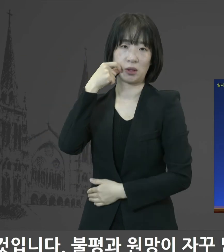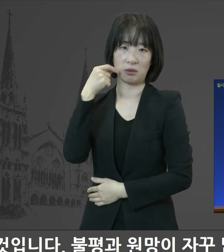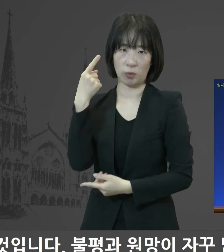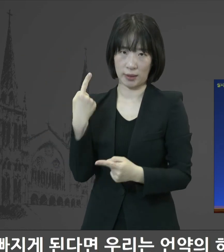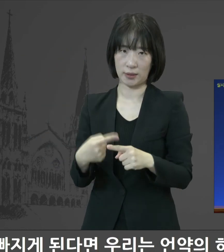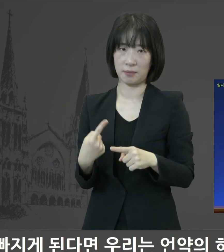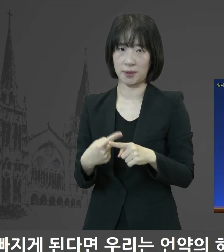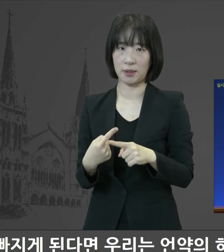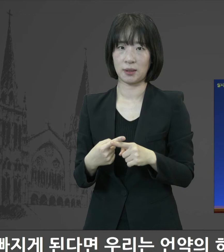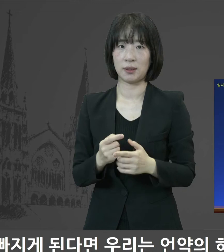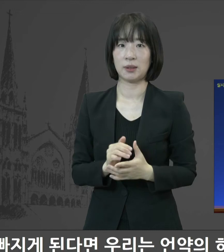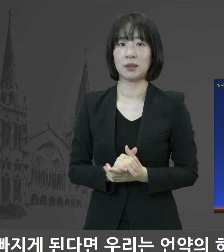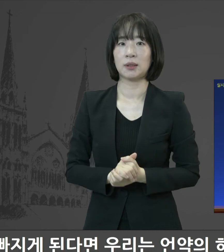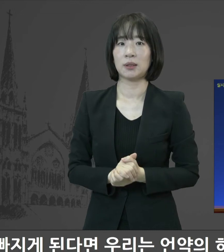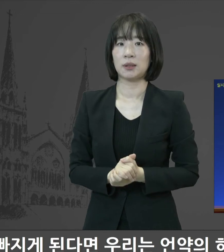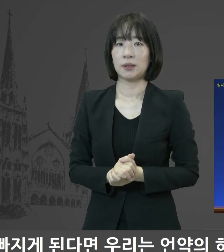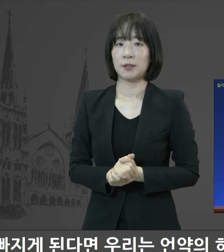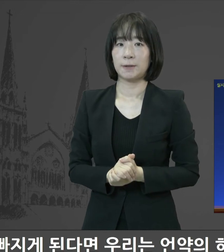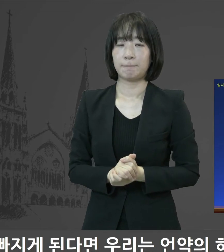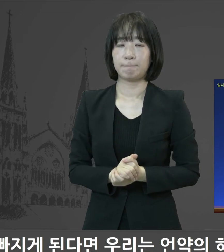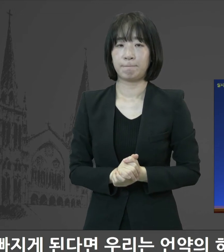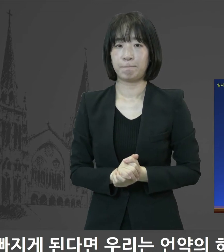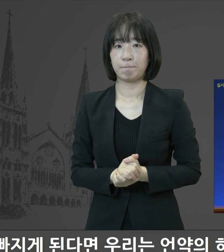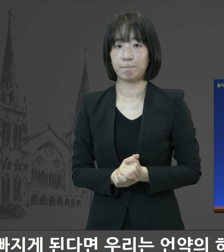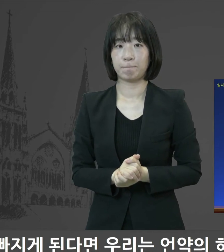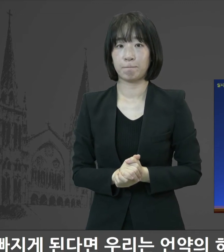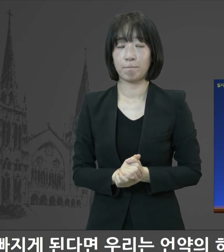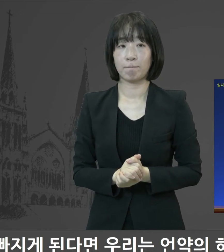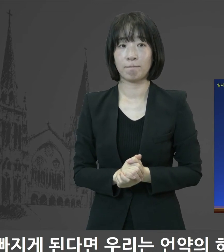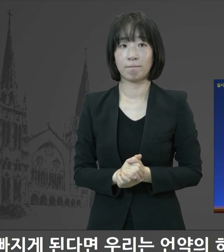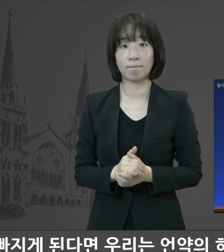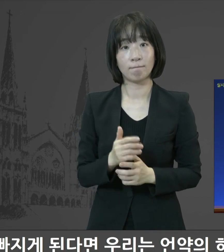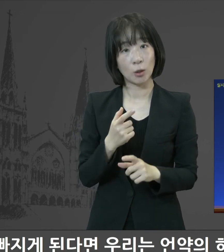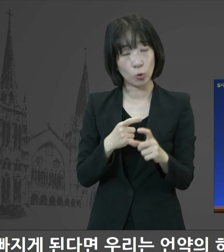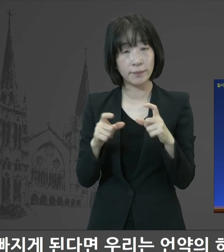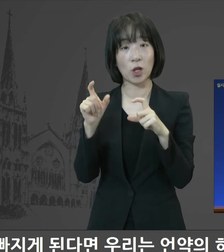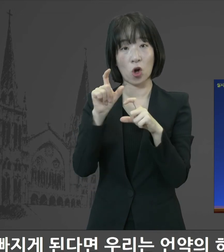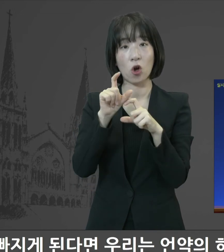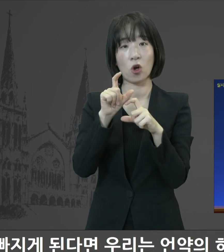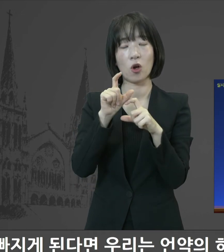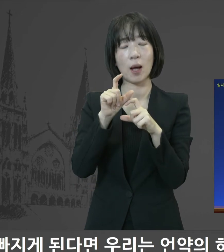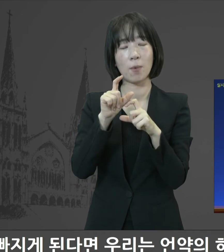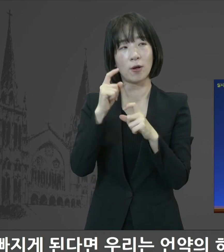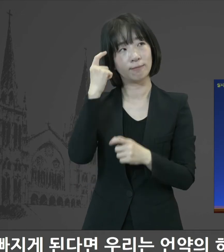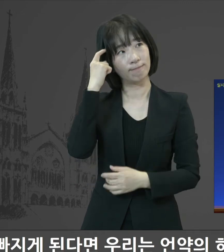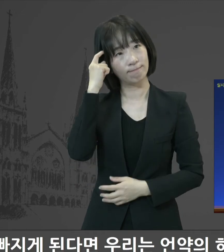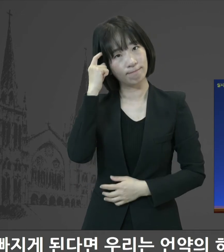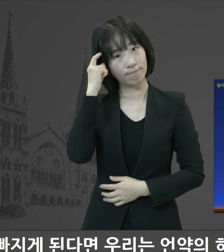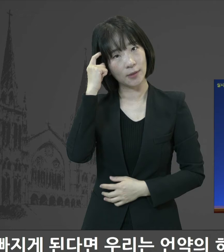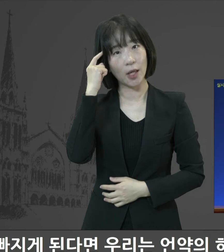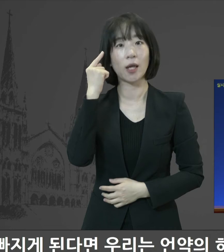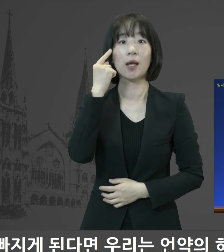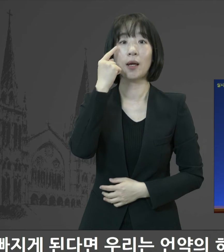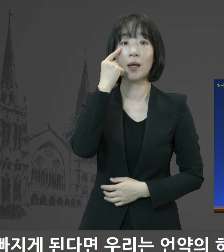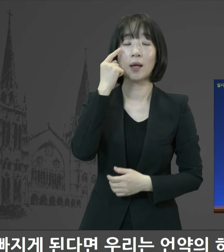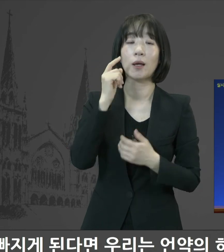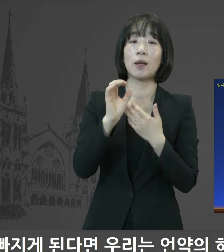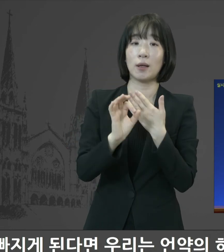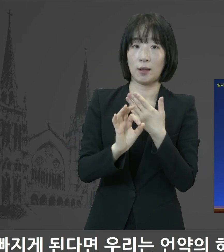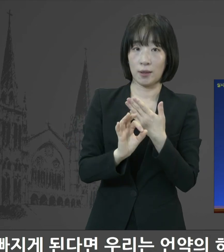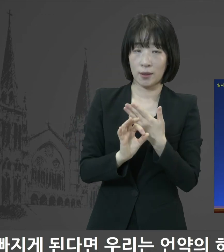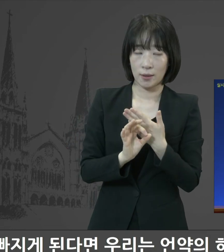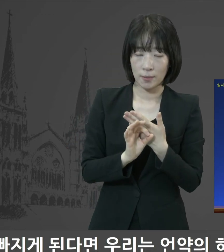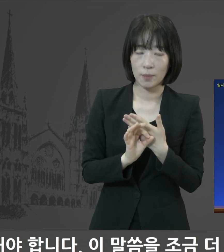됩니다. 이 말씀을 조금 더 우리가 우리의 그 신앙에 적용할 수 있는